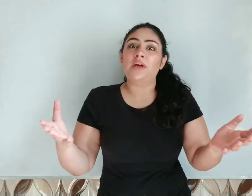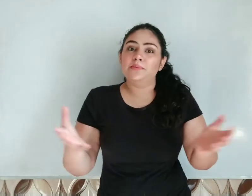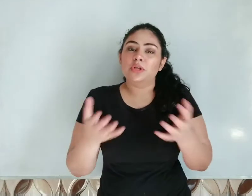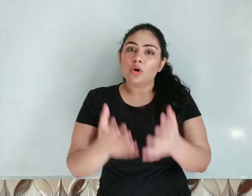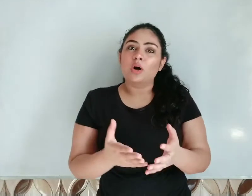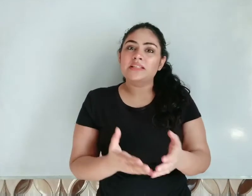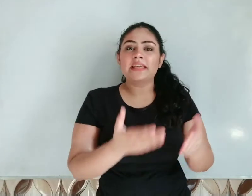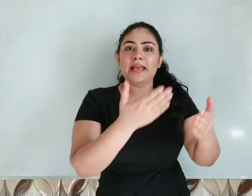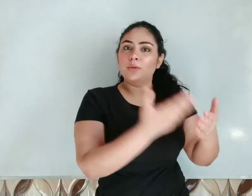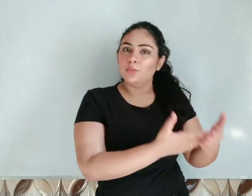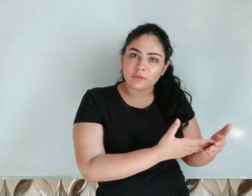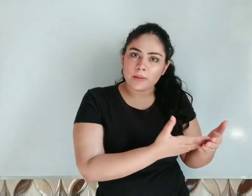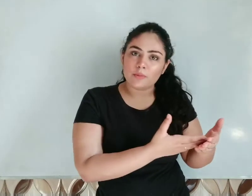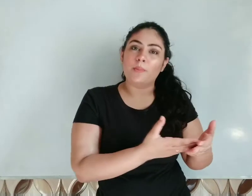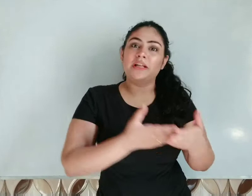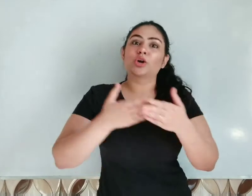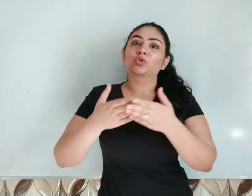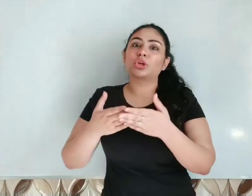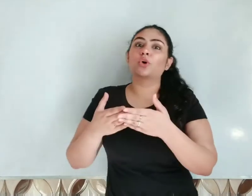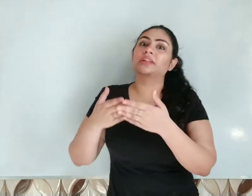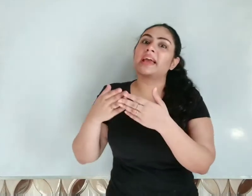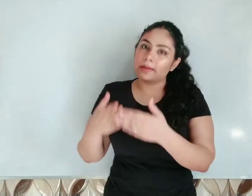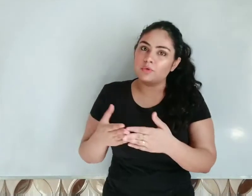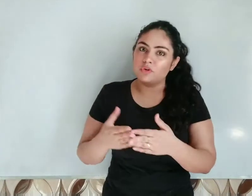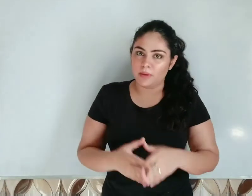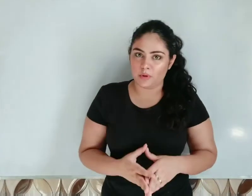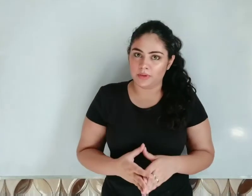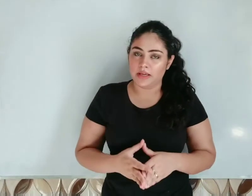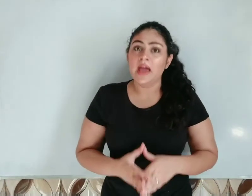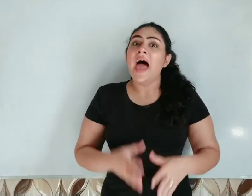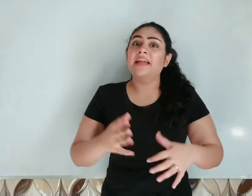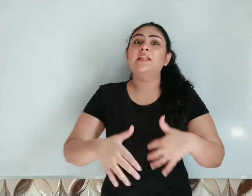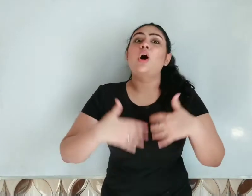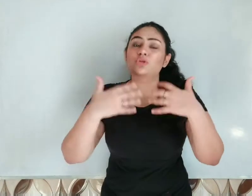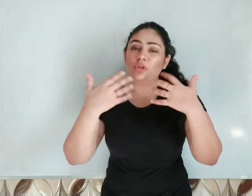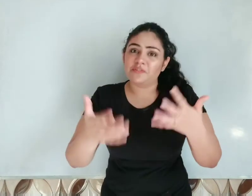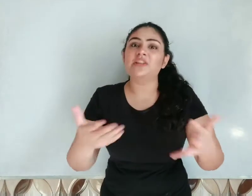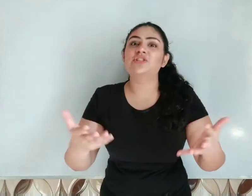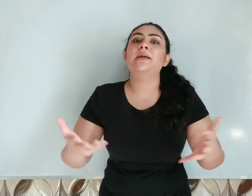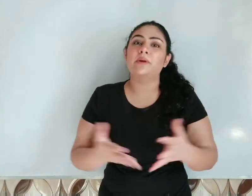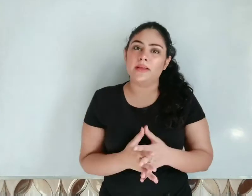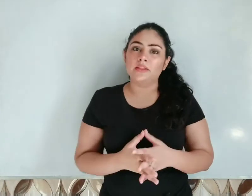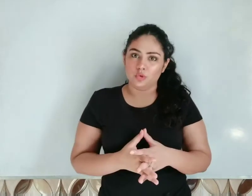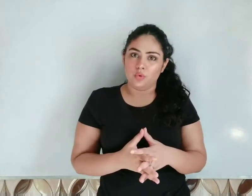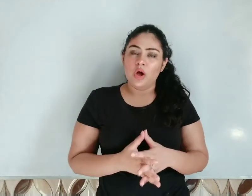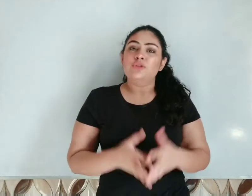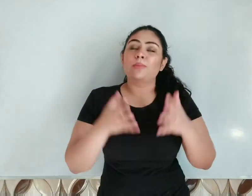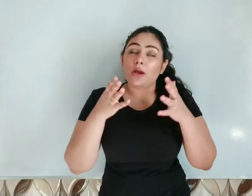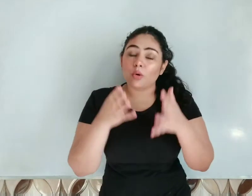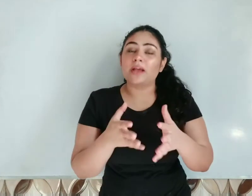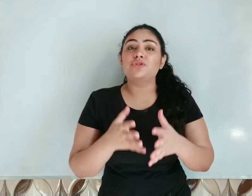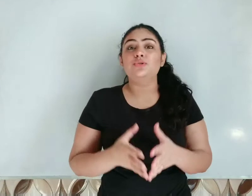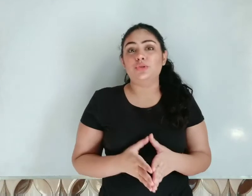टाइप्स। कौन सी? एक तो मूवेबल प्रॉपर्टी और दूसरी होती है इमूवेबल प्रॉपर्टी, एंड दे ऑल्सो डिफरेंशिएट बिटवीन द टू। सो माई क्वेश्चन टू यू